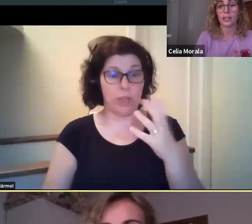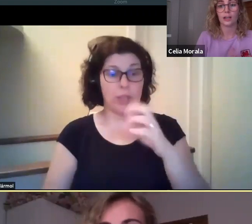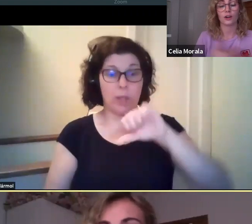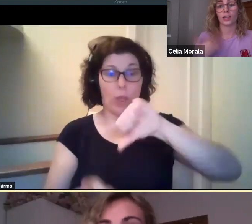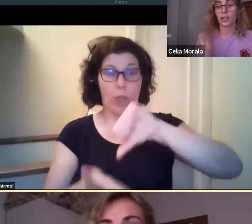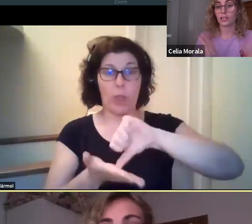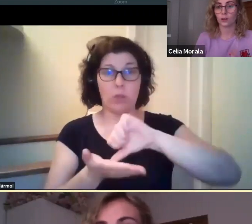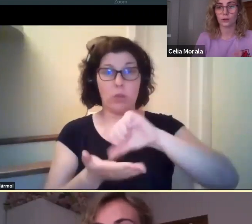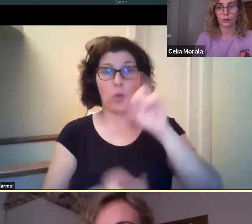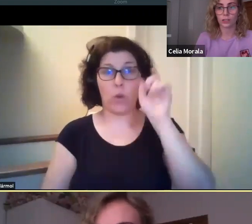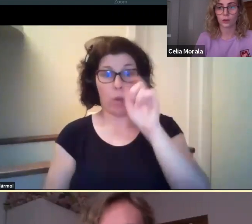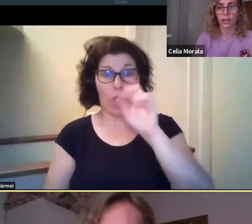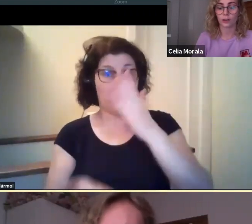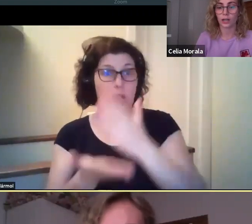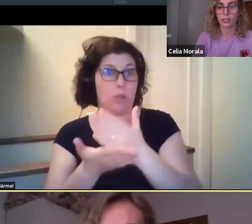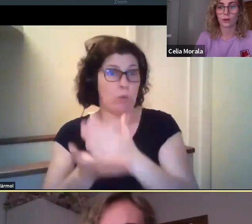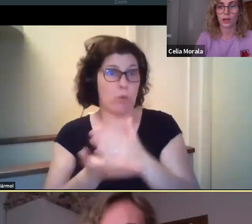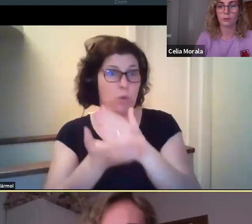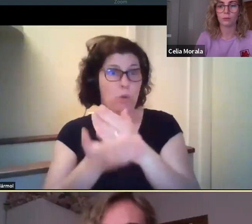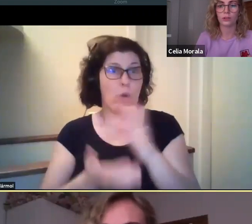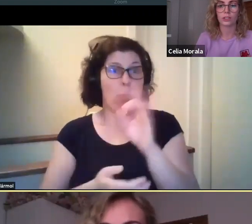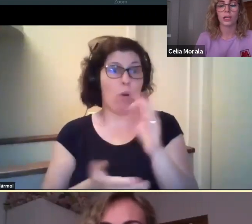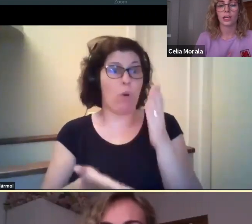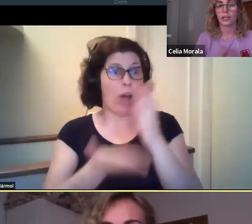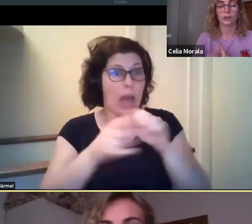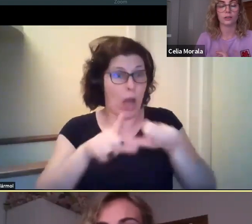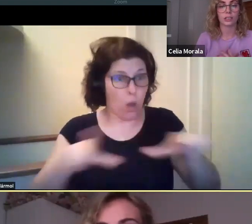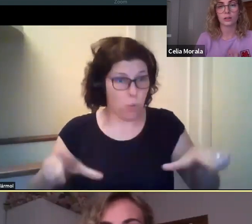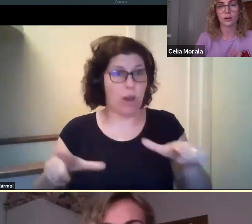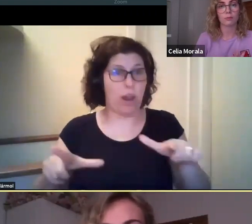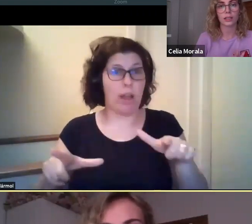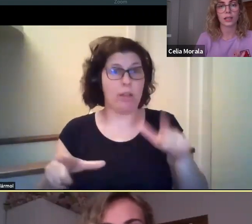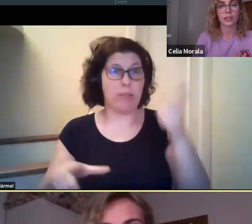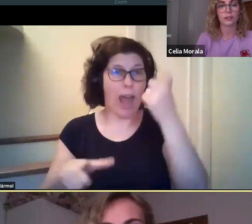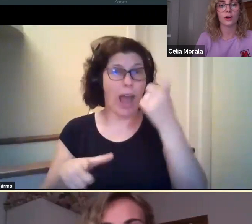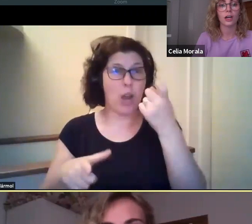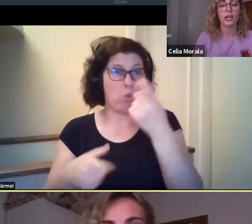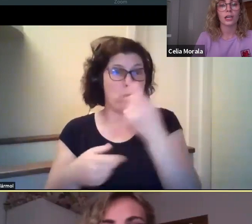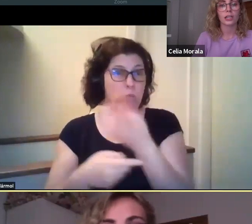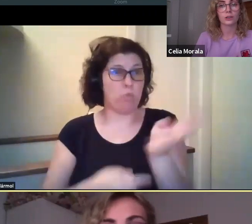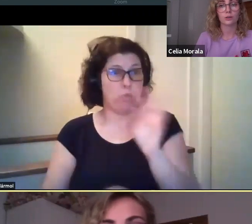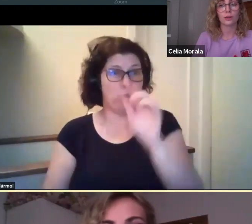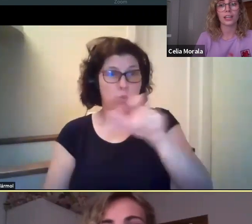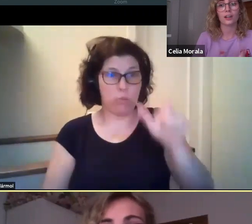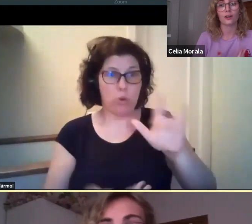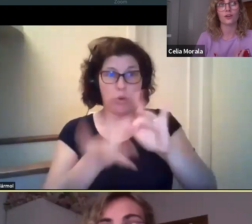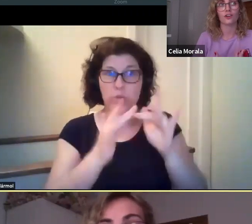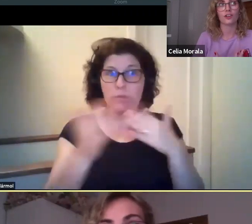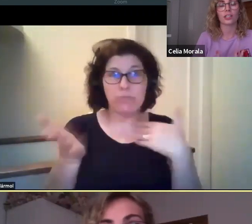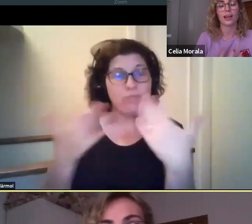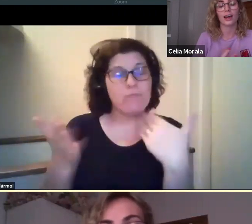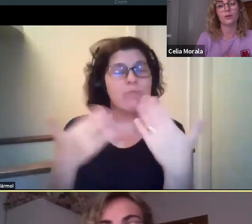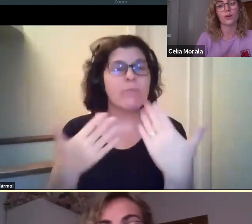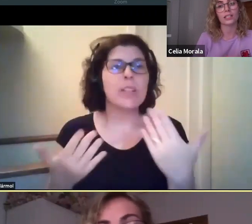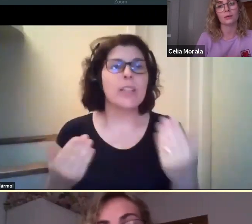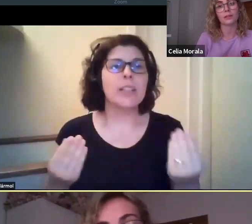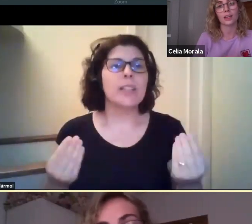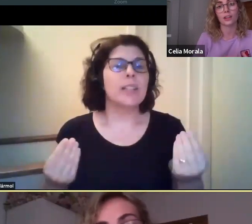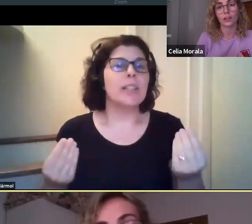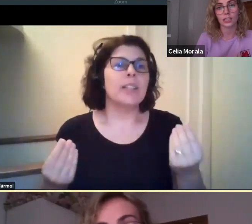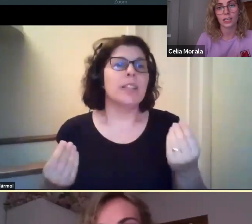que es rodearse con el resto de alumnos en el contexto normal del centro, esto supone que no se hagan